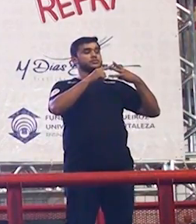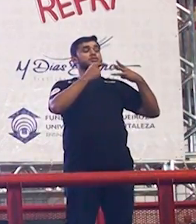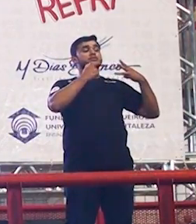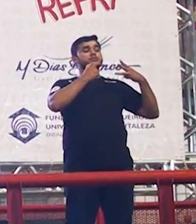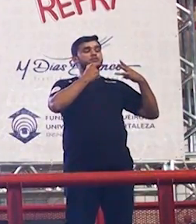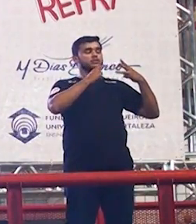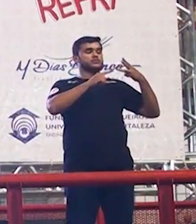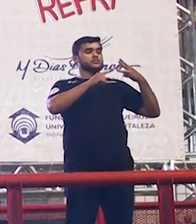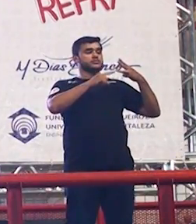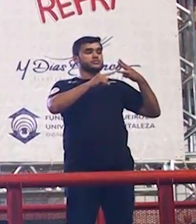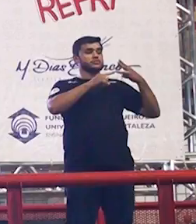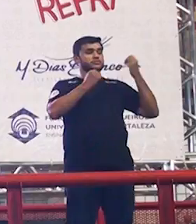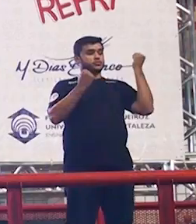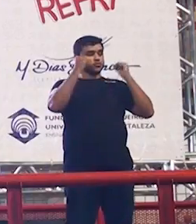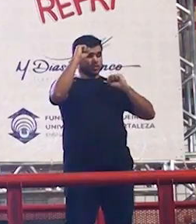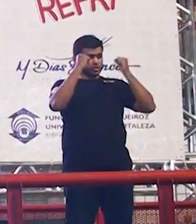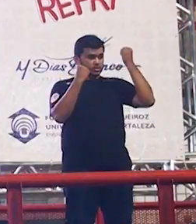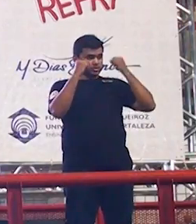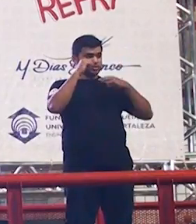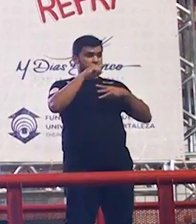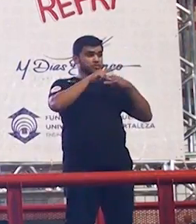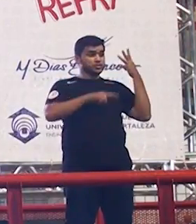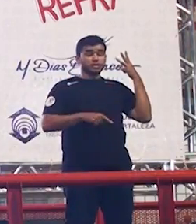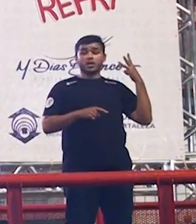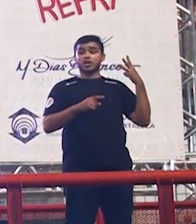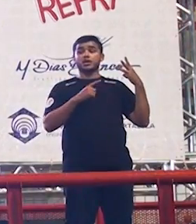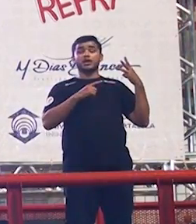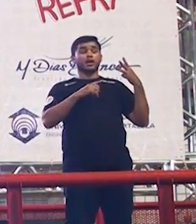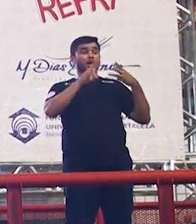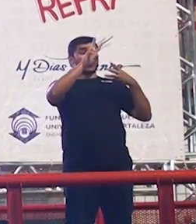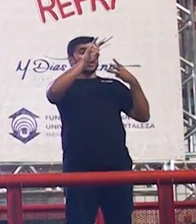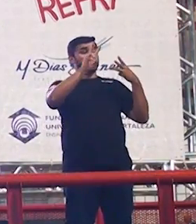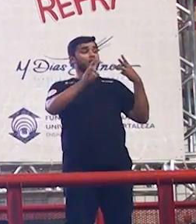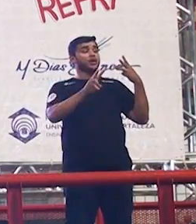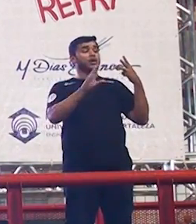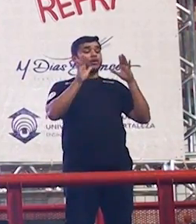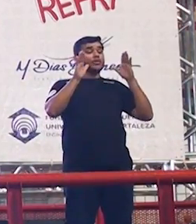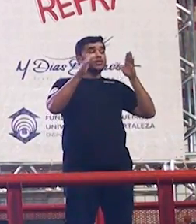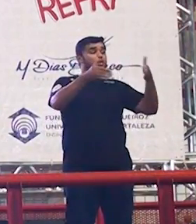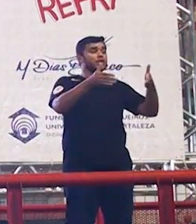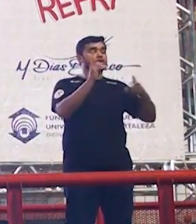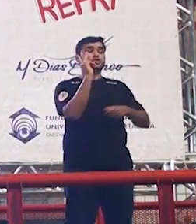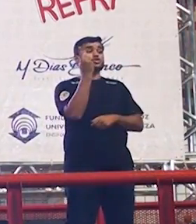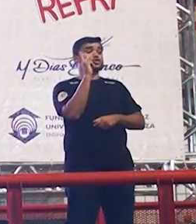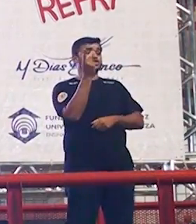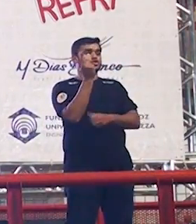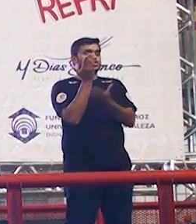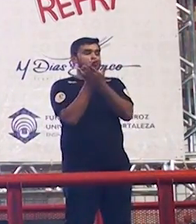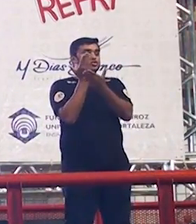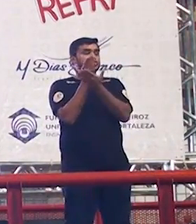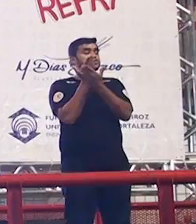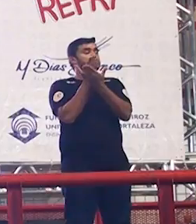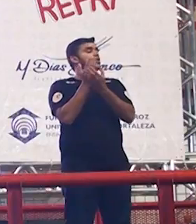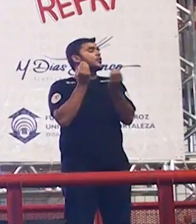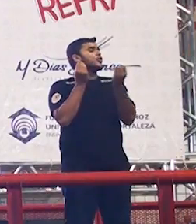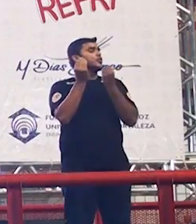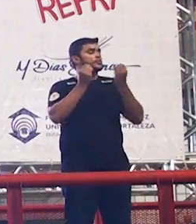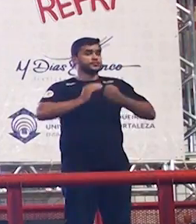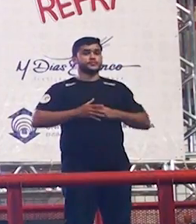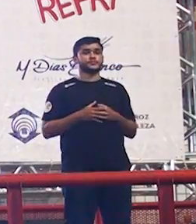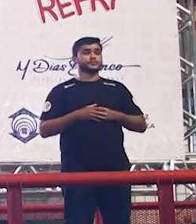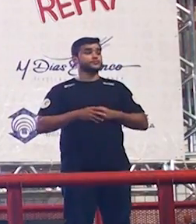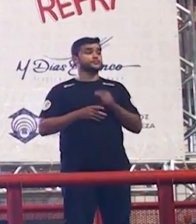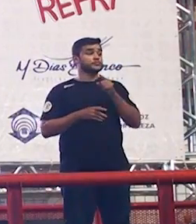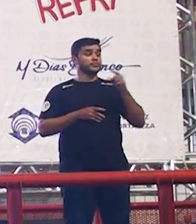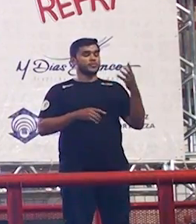além desses 3 tópicos, o que mais que eu preciso estudar em história geral?